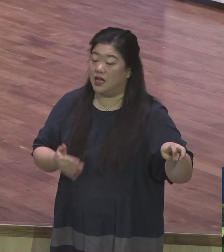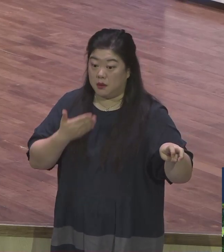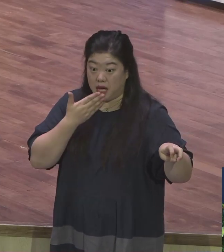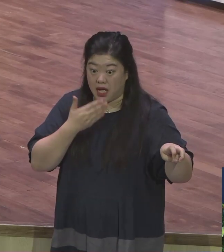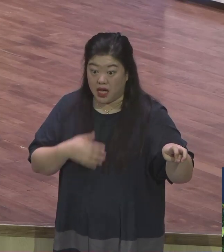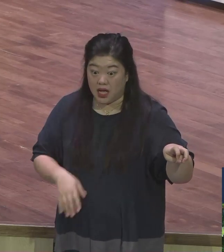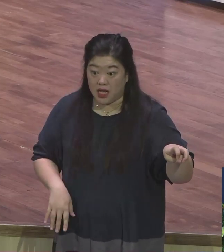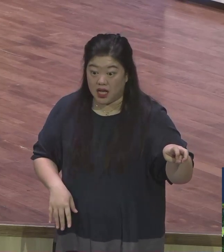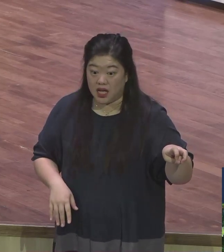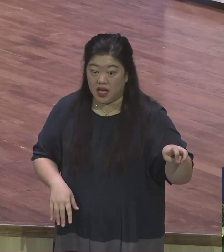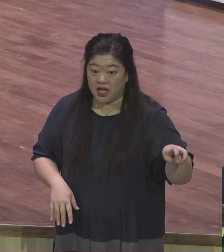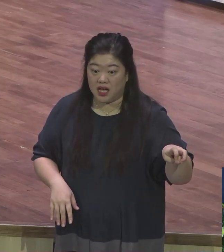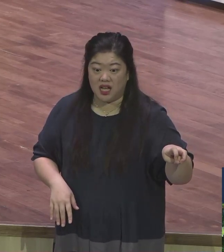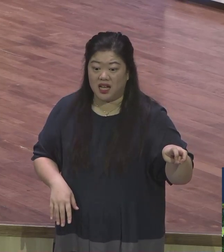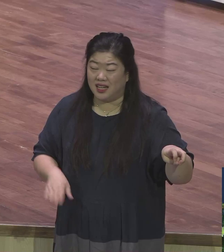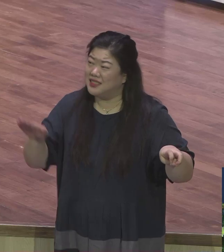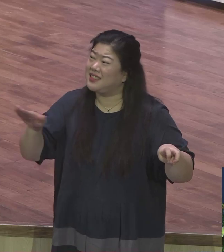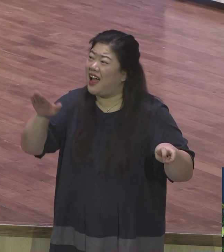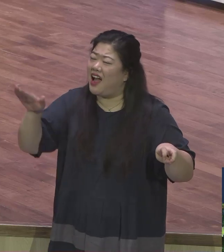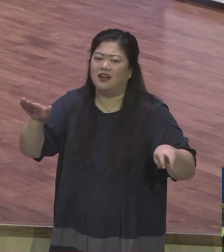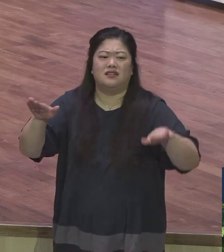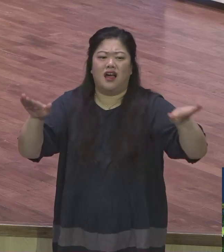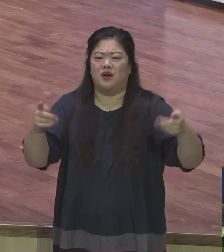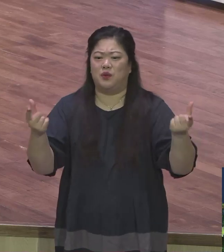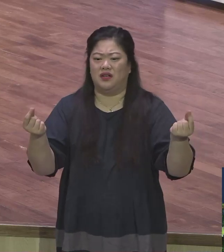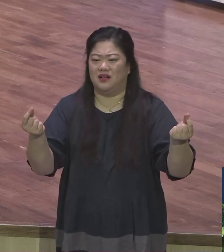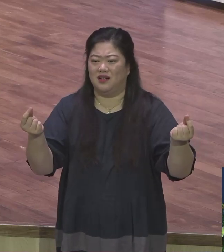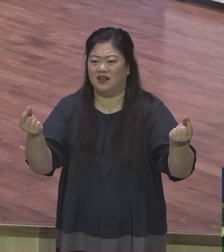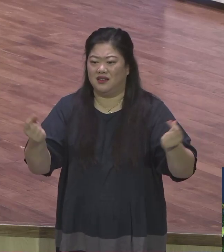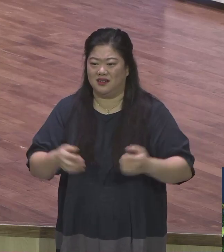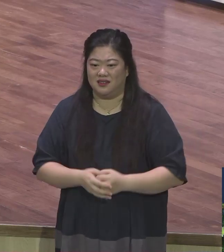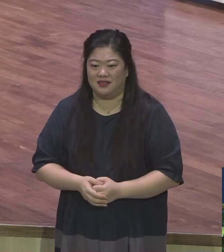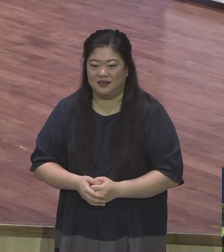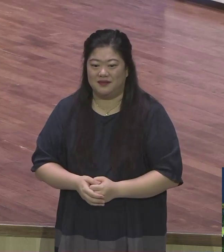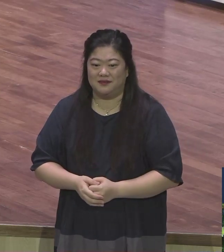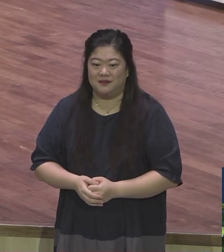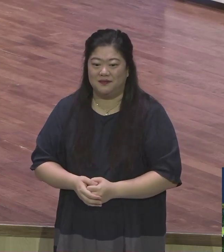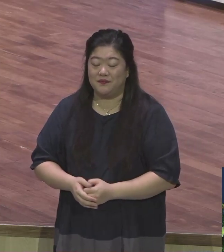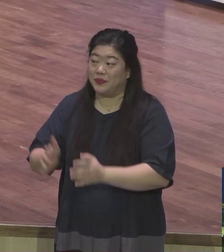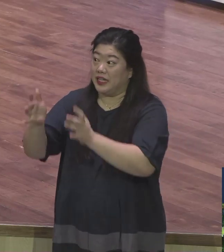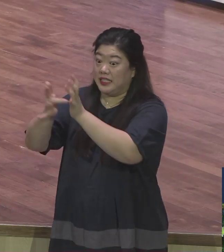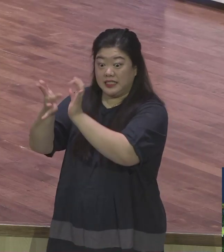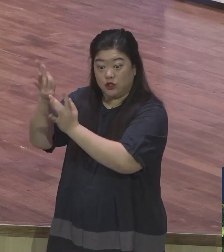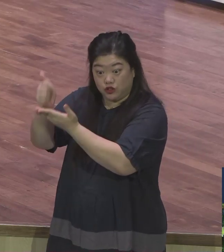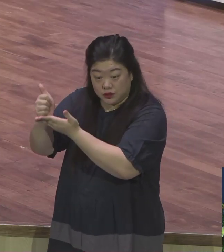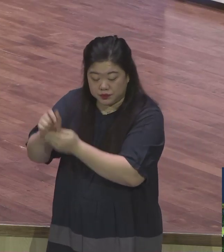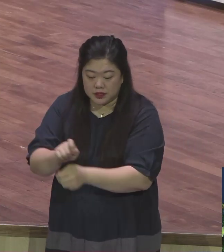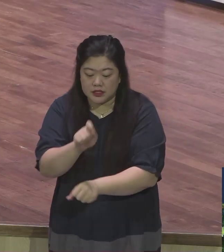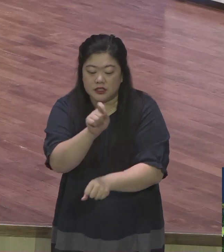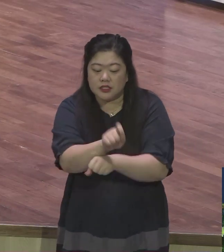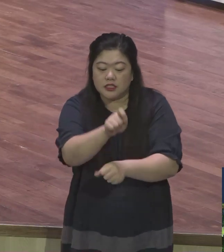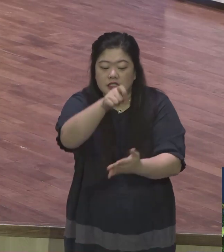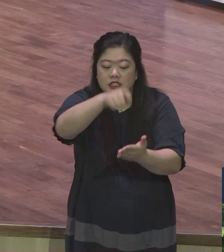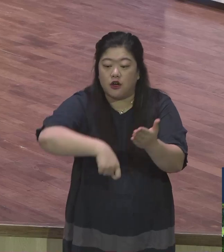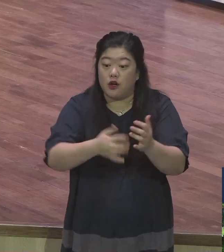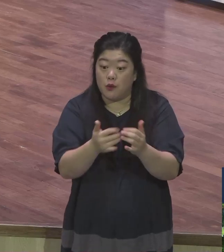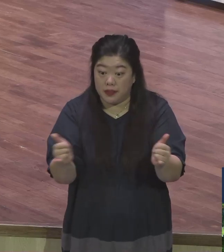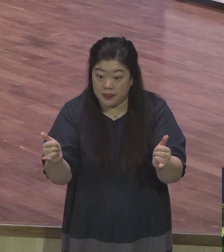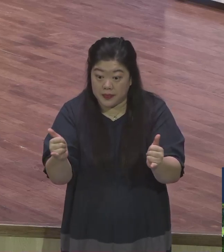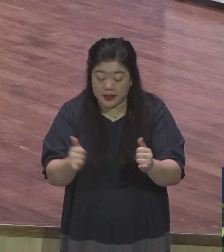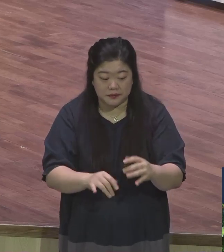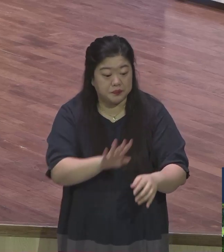마가복음 12장 29절로 31절로 오면 예수님께서 석유관 중 한 사람이 모든 개명 중에